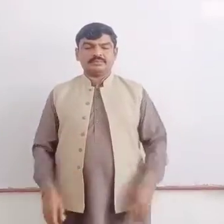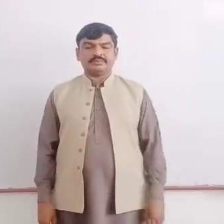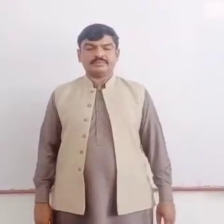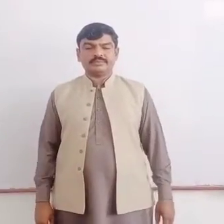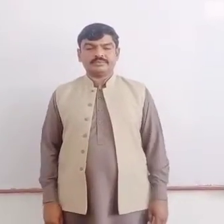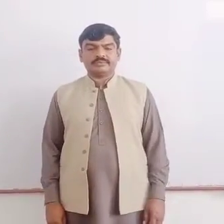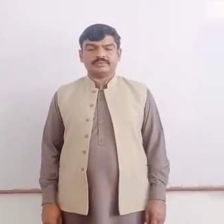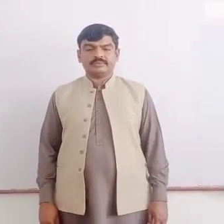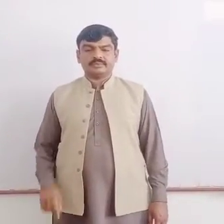कारनामा,